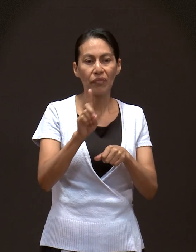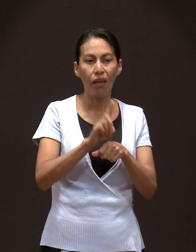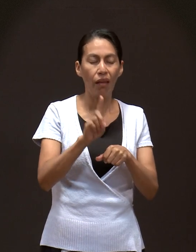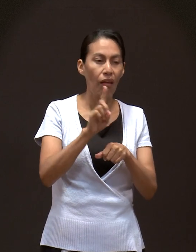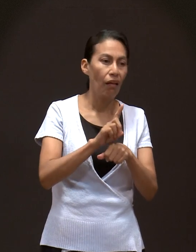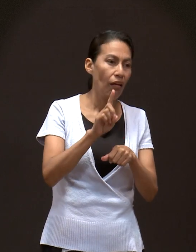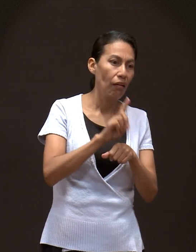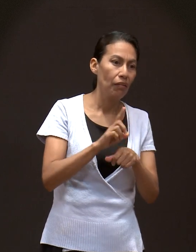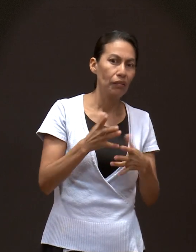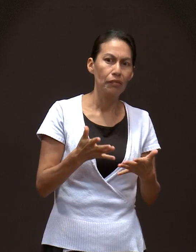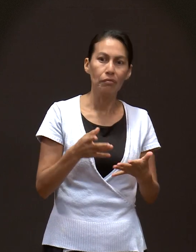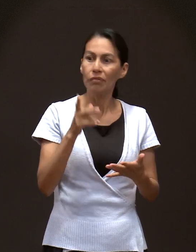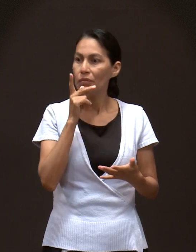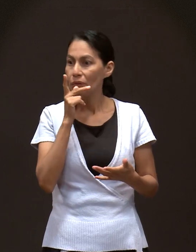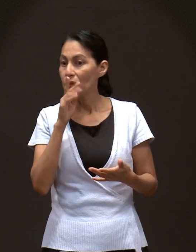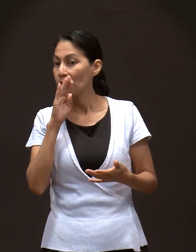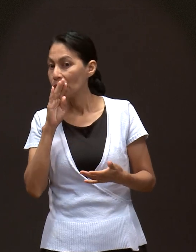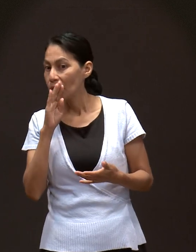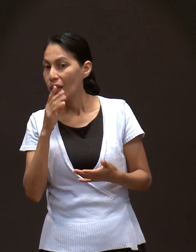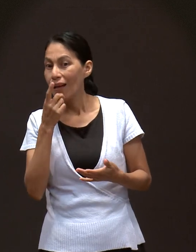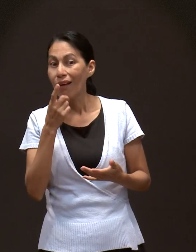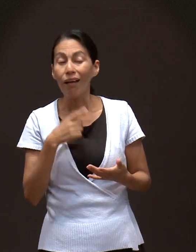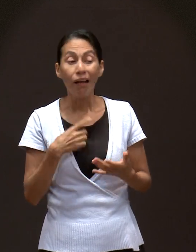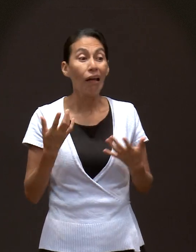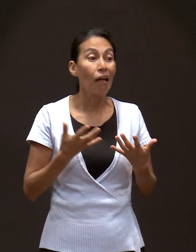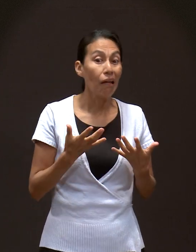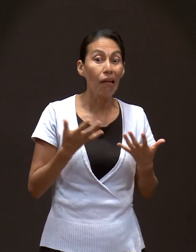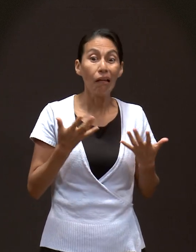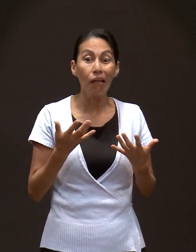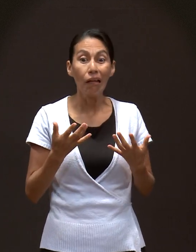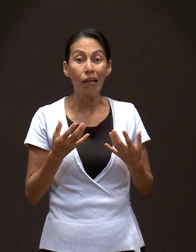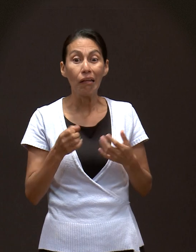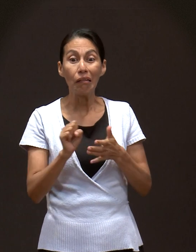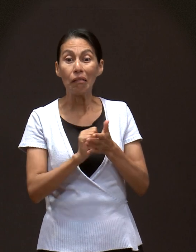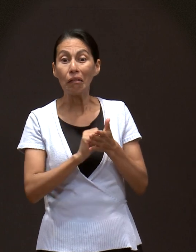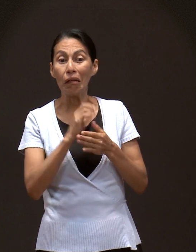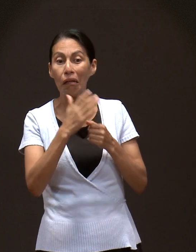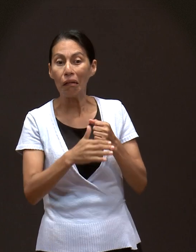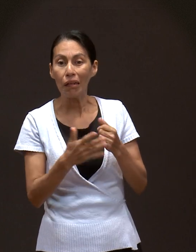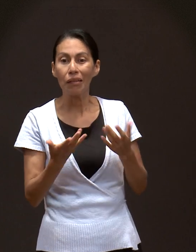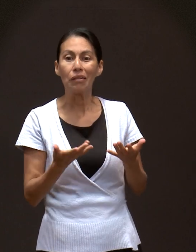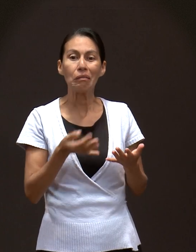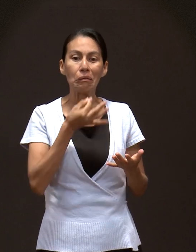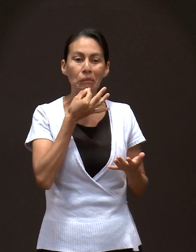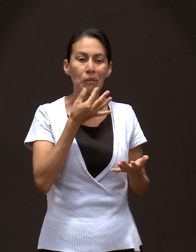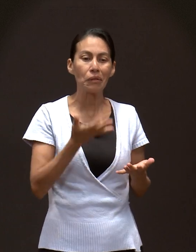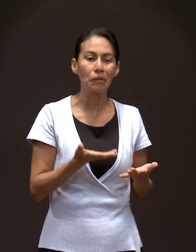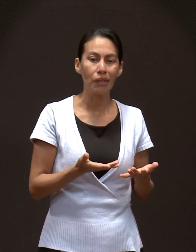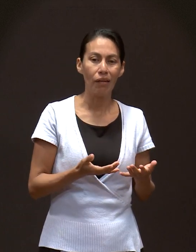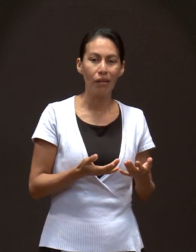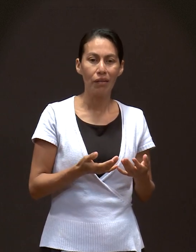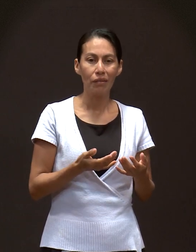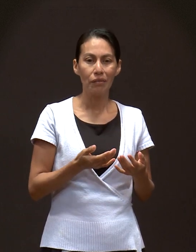pasaban las semanas, los días, y mis papás ya me presionaban. Así, Kevin, ¿qué vas a hacer? Ya se acerca el final del semestre. Ya estábamos